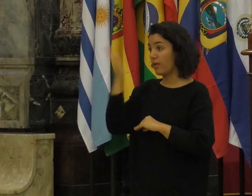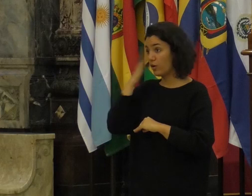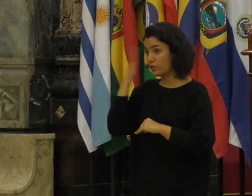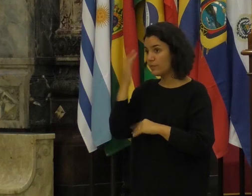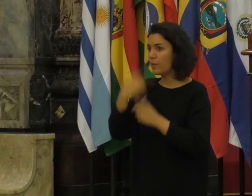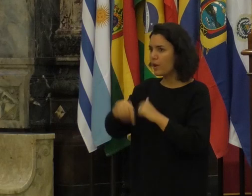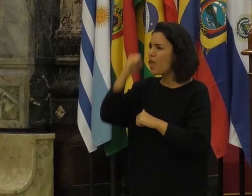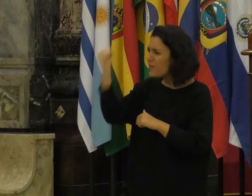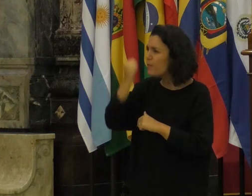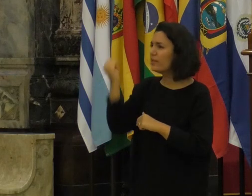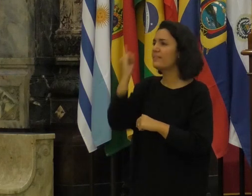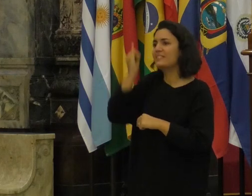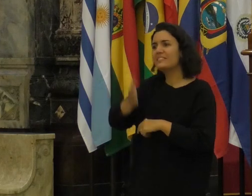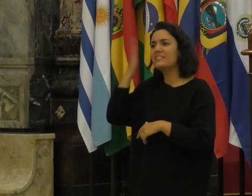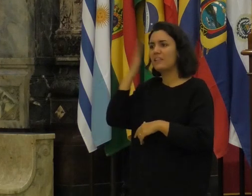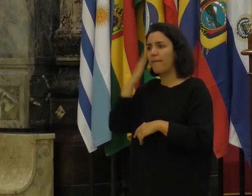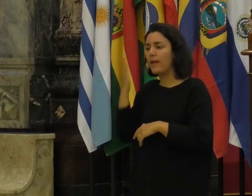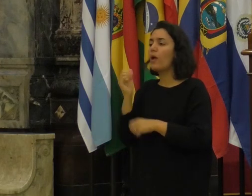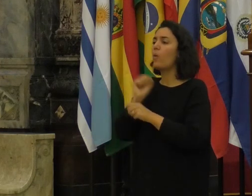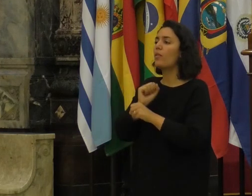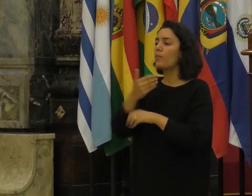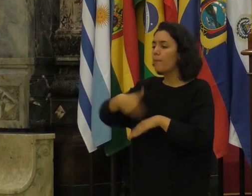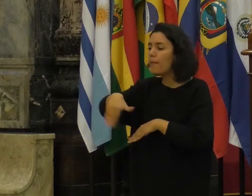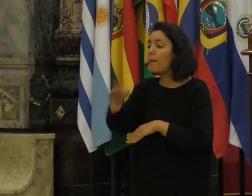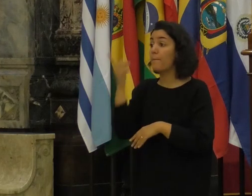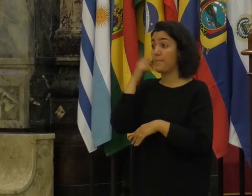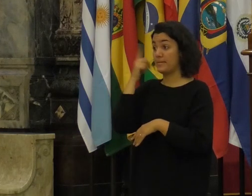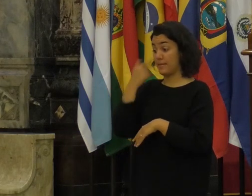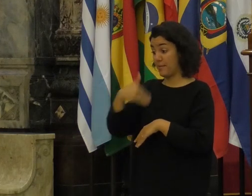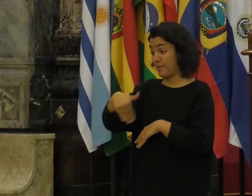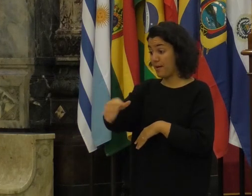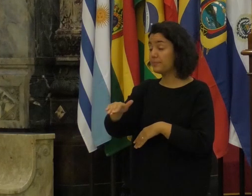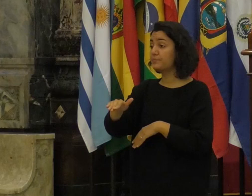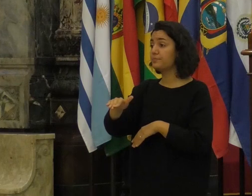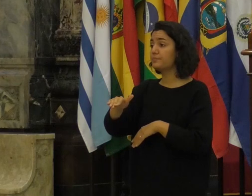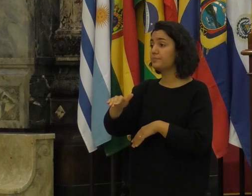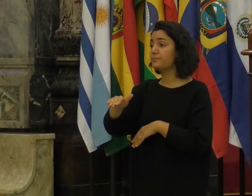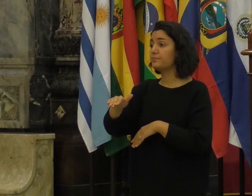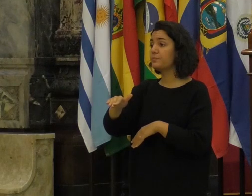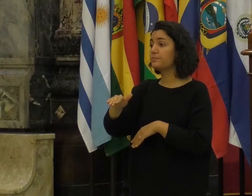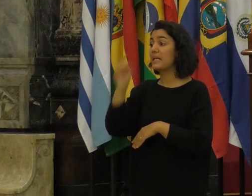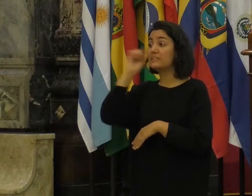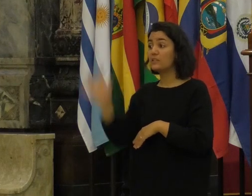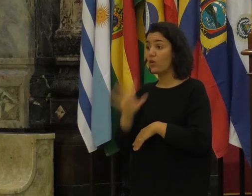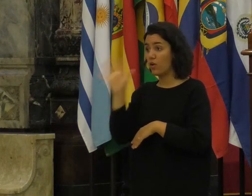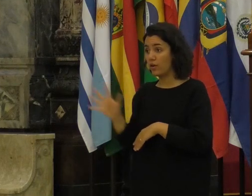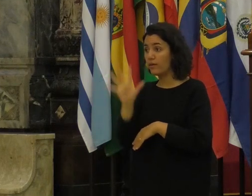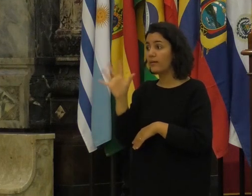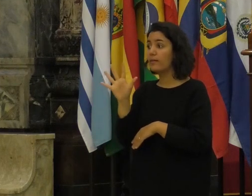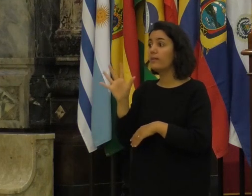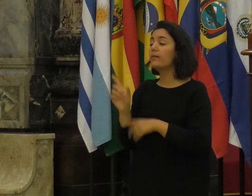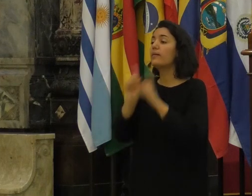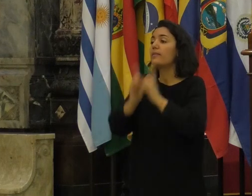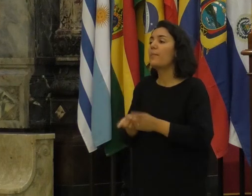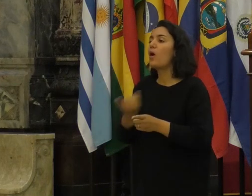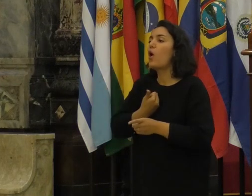que lo tengamos en cuenta cuando vamos a pensar más, un poquito adelante, de la psicología y cómo